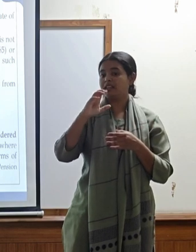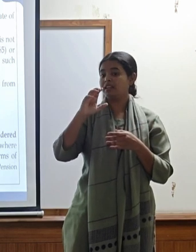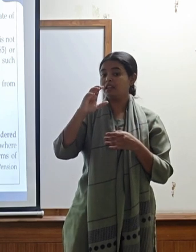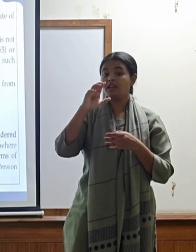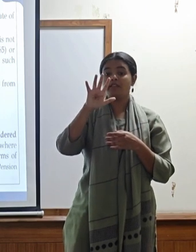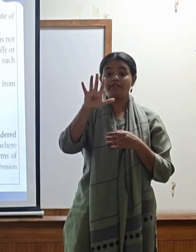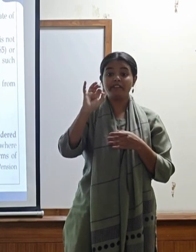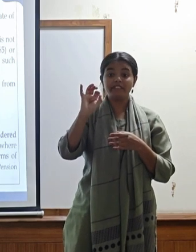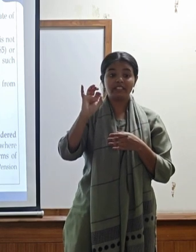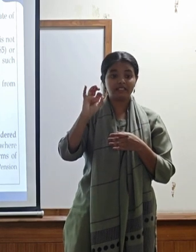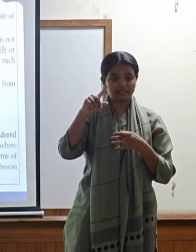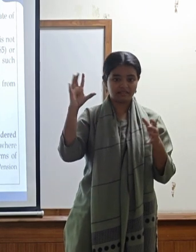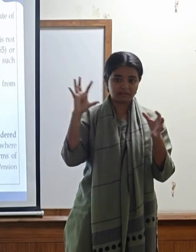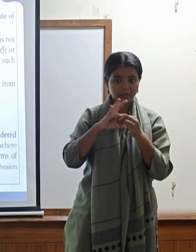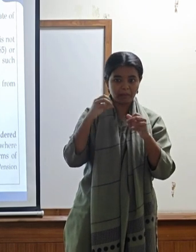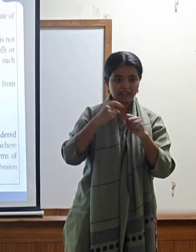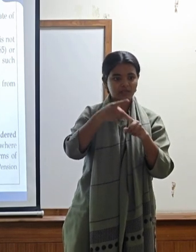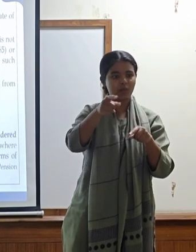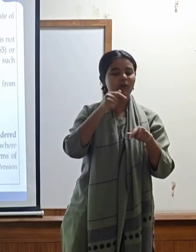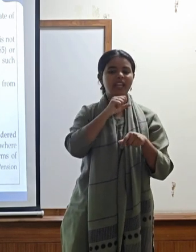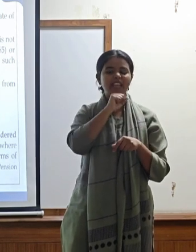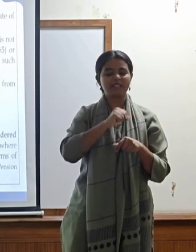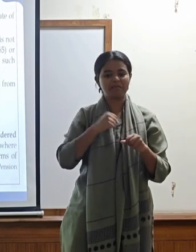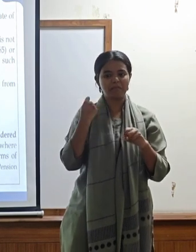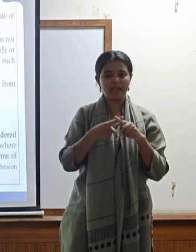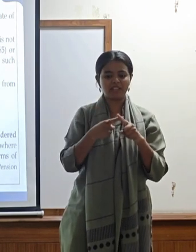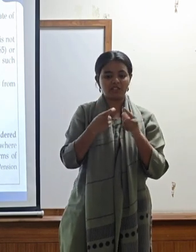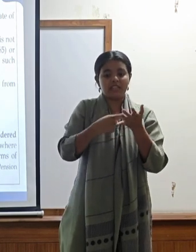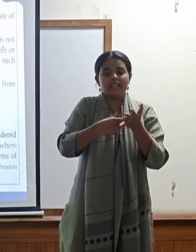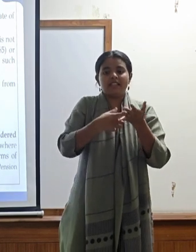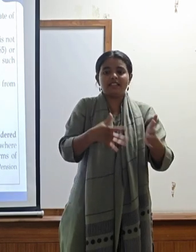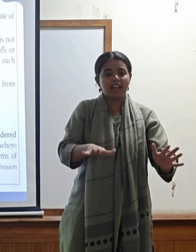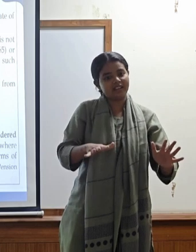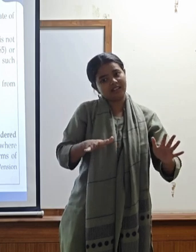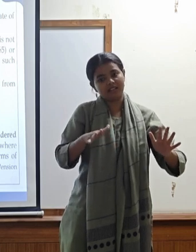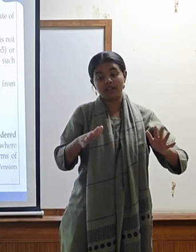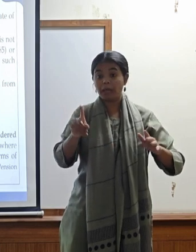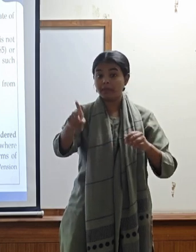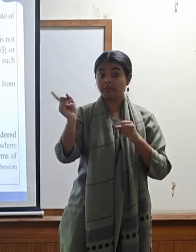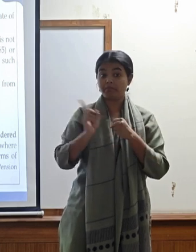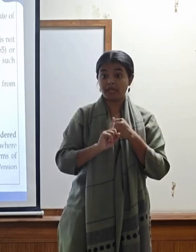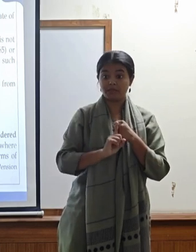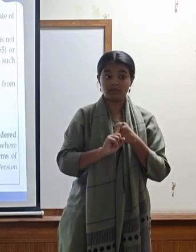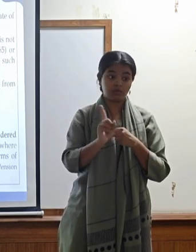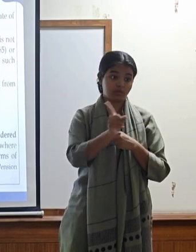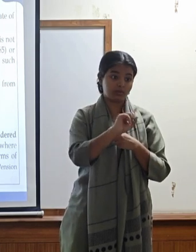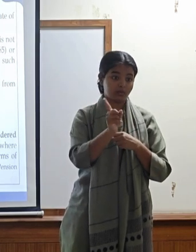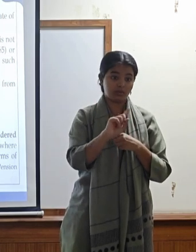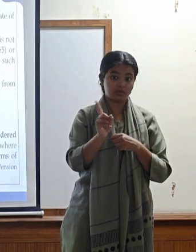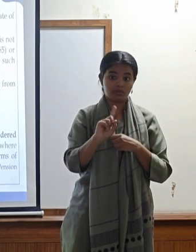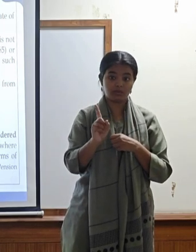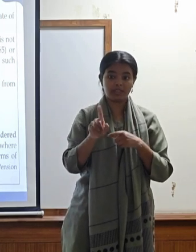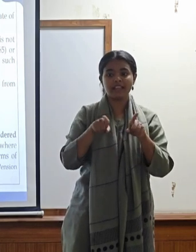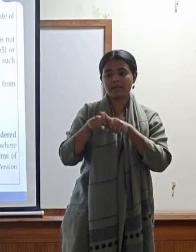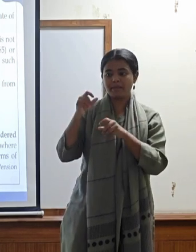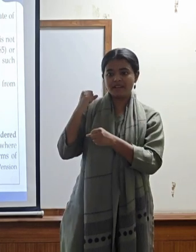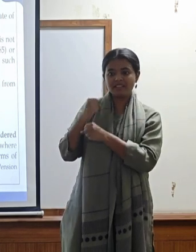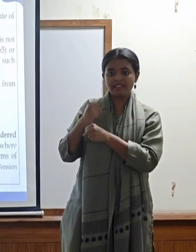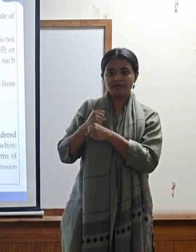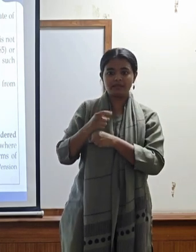रिटायर हो रहा है, जो पेनल्टी ना हो, पेनल्टी के फॉर्म में अगर किसी गवर्नमेंट एम्प्लॉय को रिटायर किया गया है तो वो